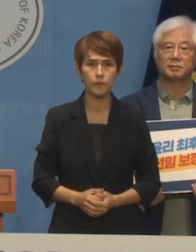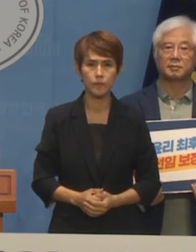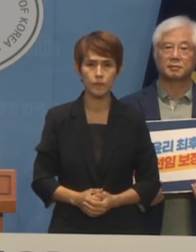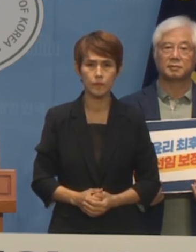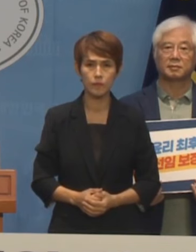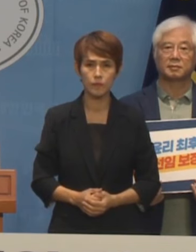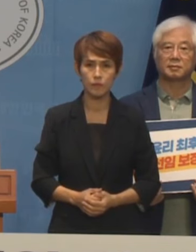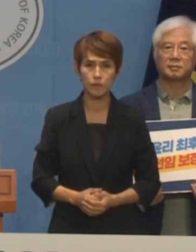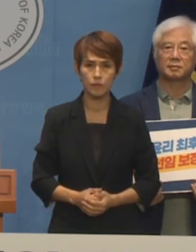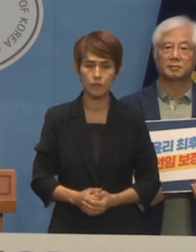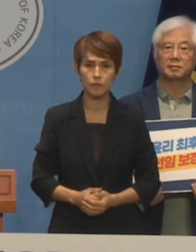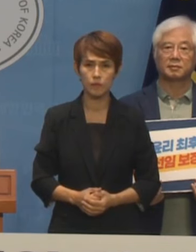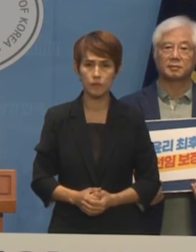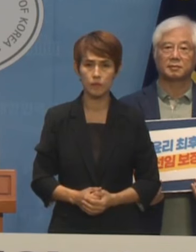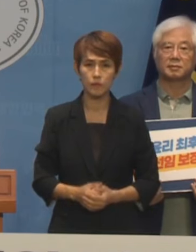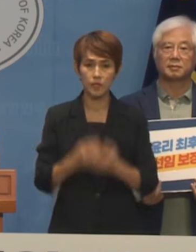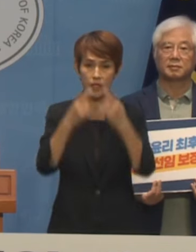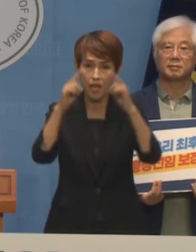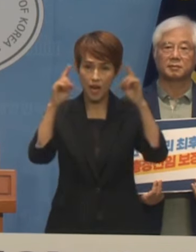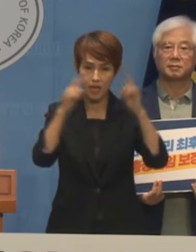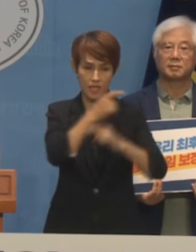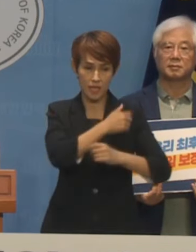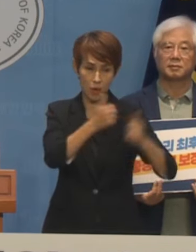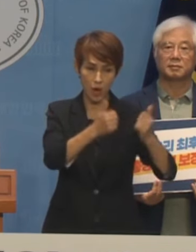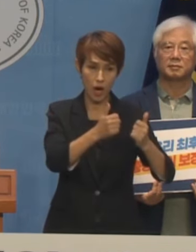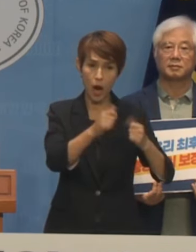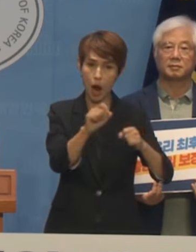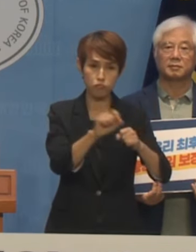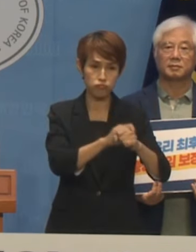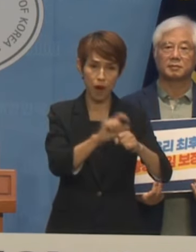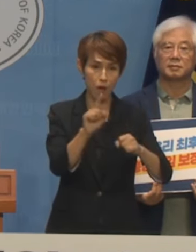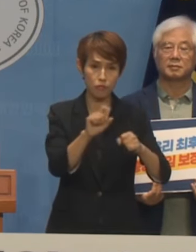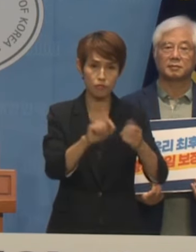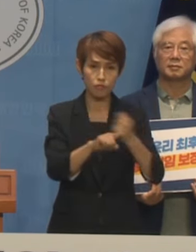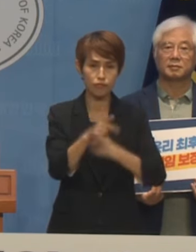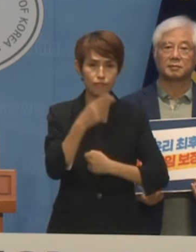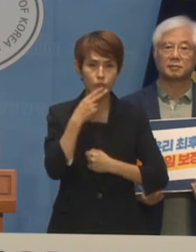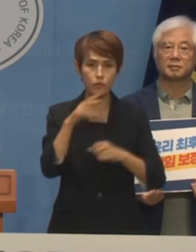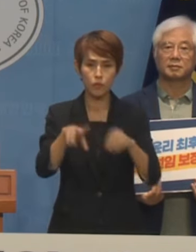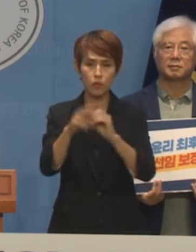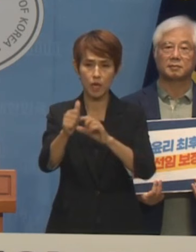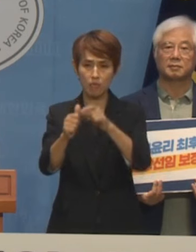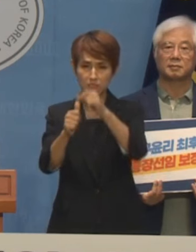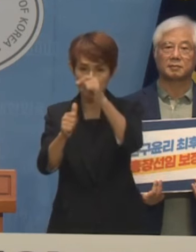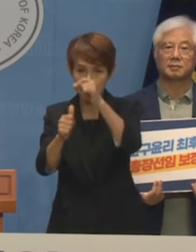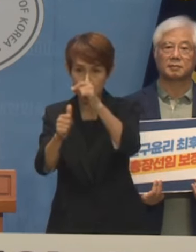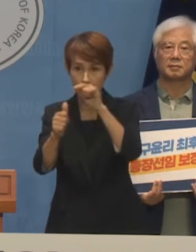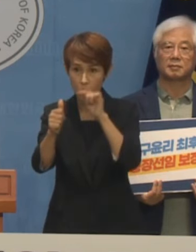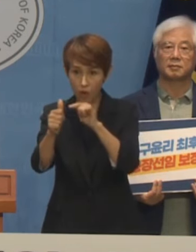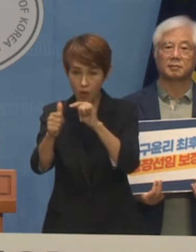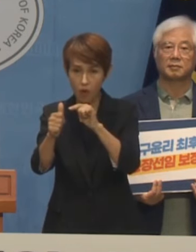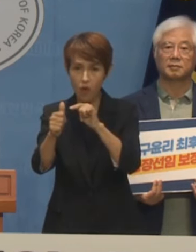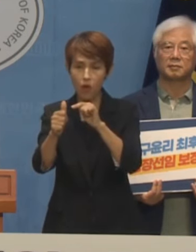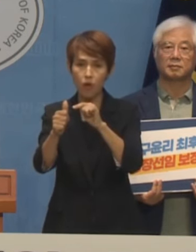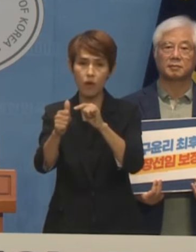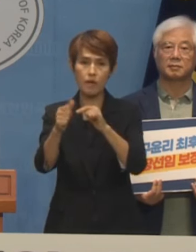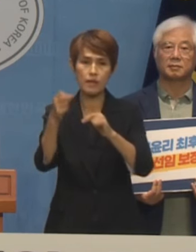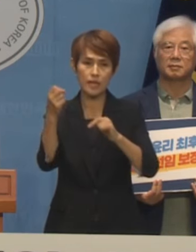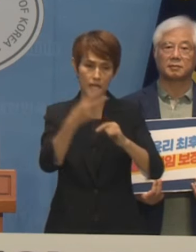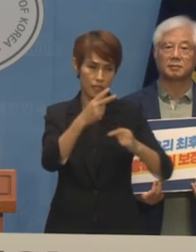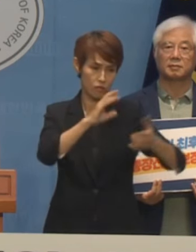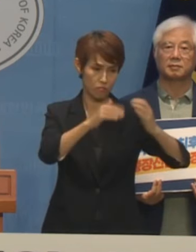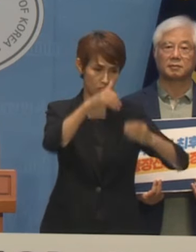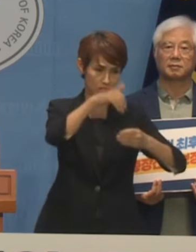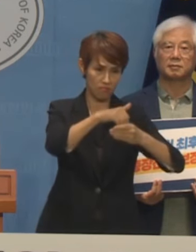만에 하나 여기서 숙명여대 이사회가 별다른 이유도 없이 총장 선임 안건을 재투표해